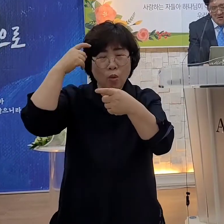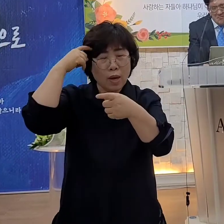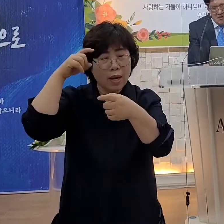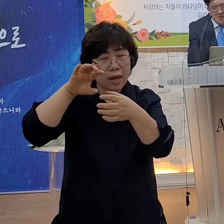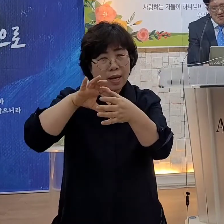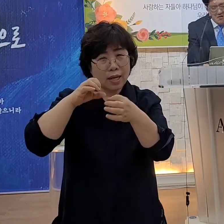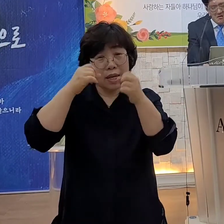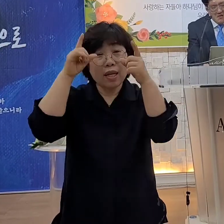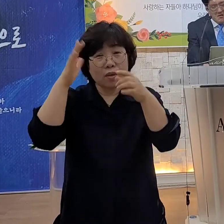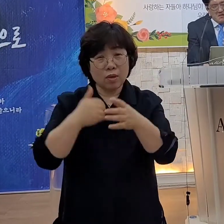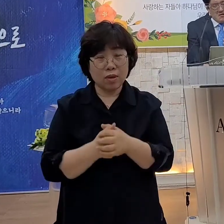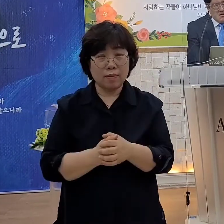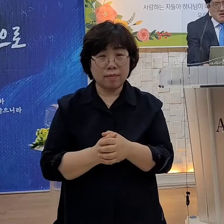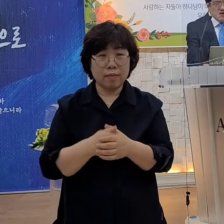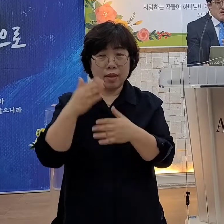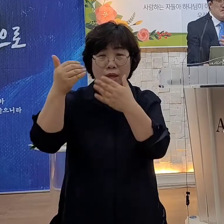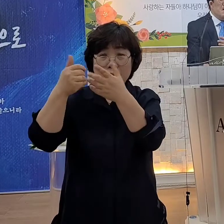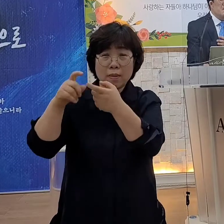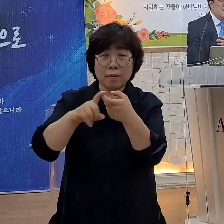하나님이